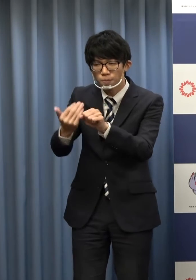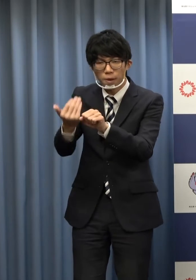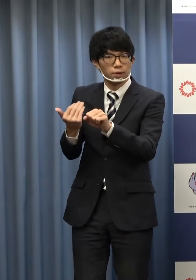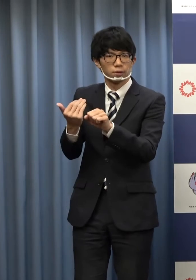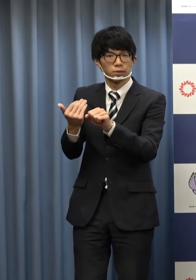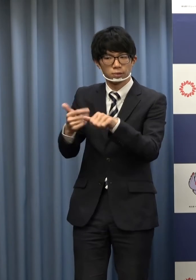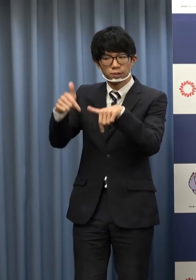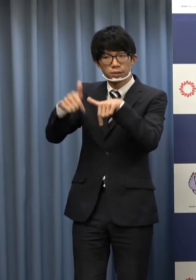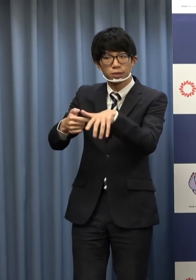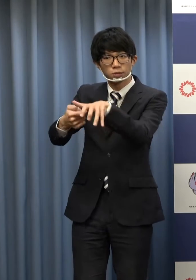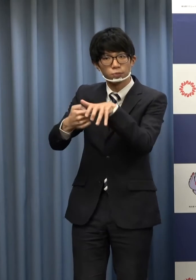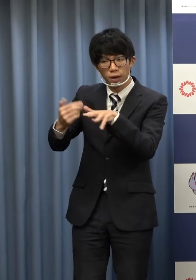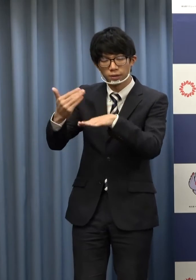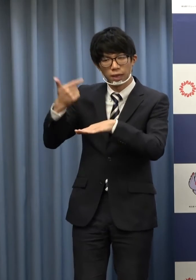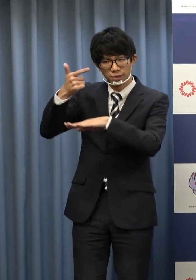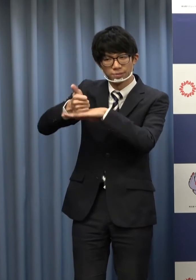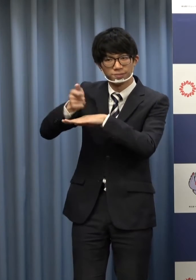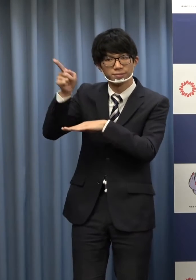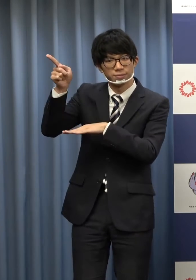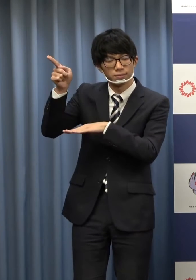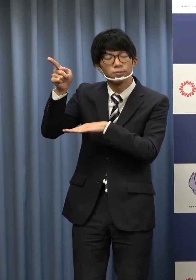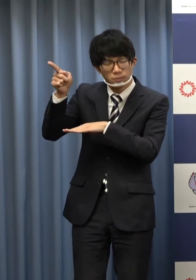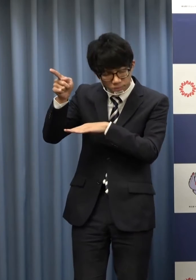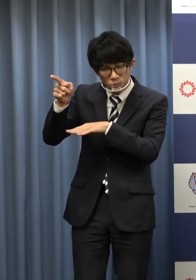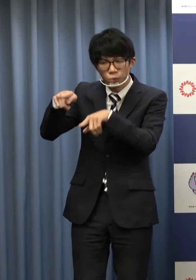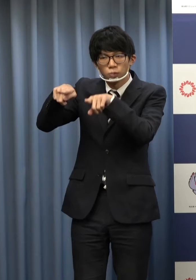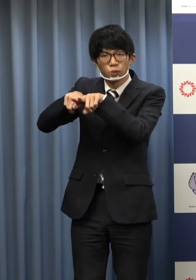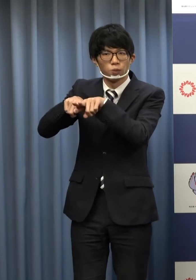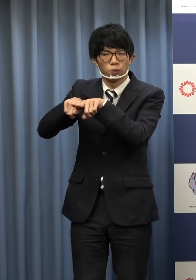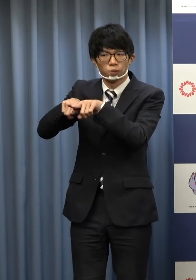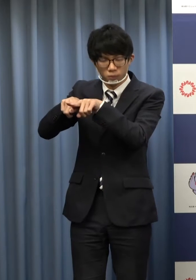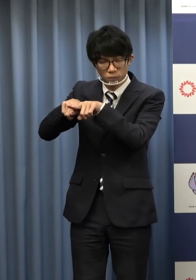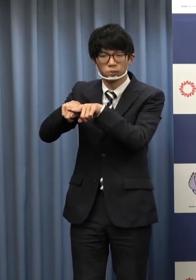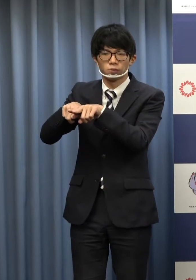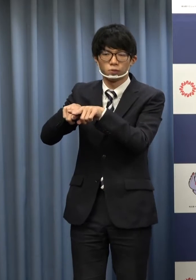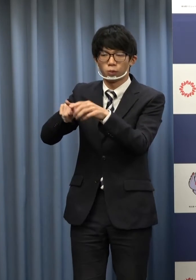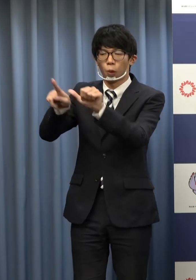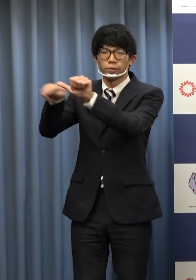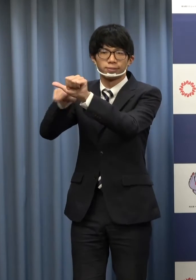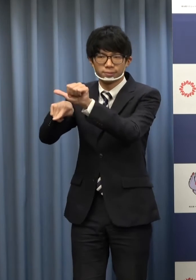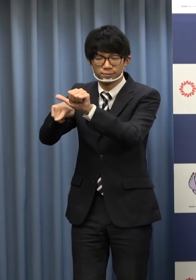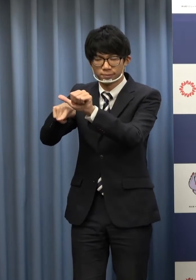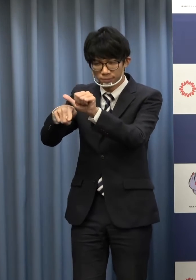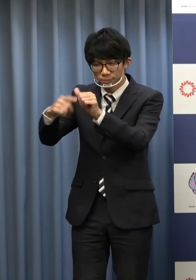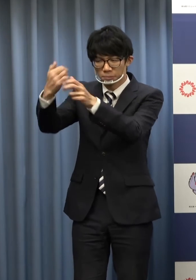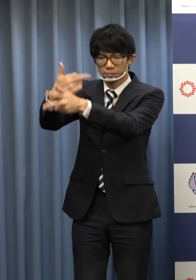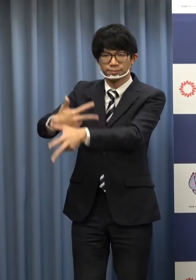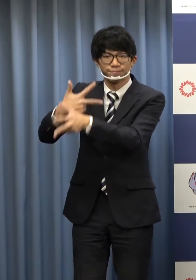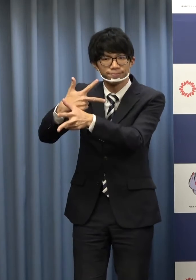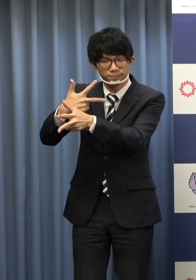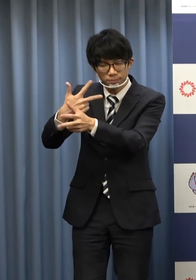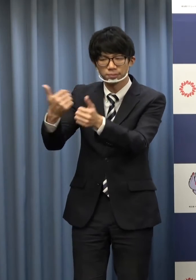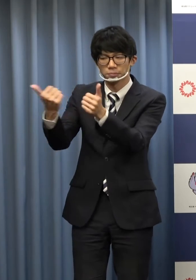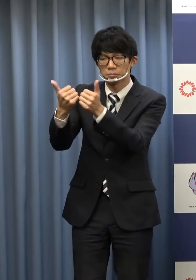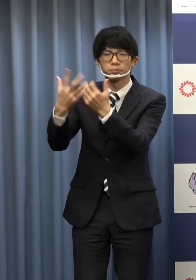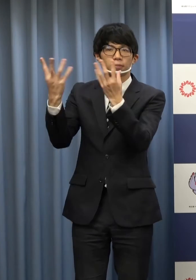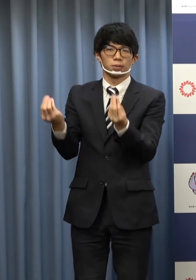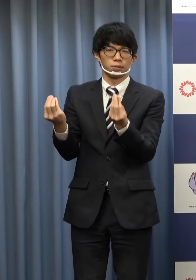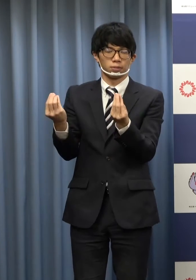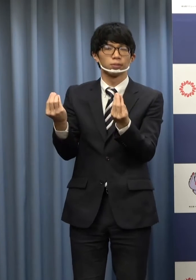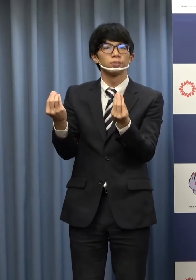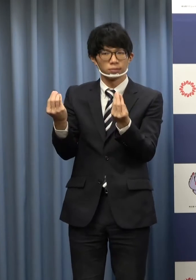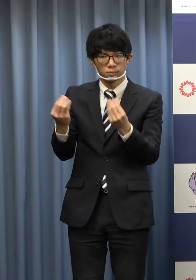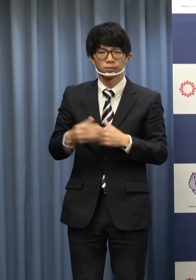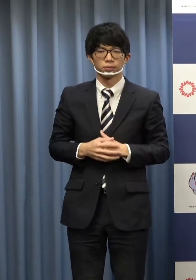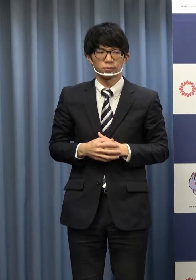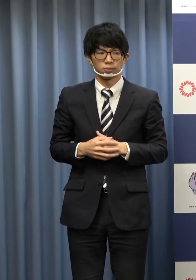臣と一都三県知事でオンラインで会談を行わさせていただきました。で、形式といた